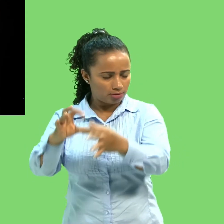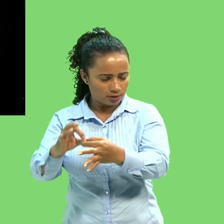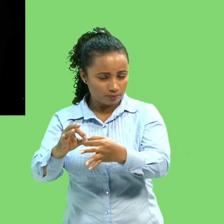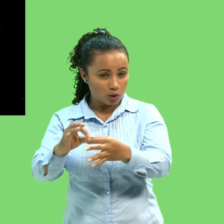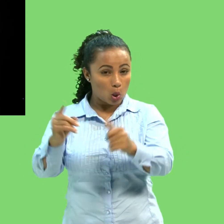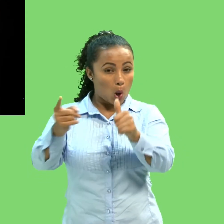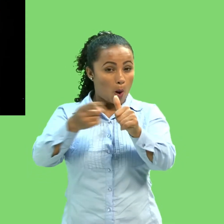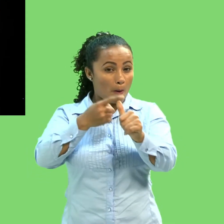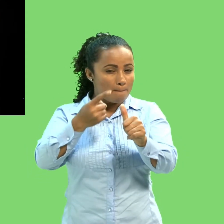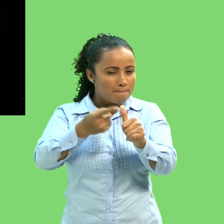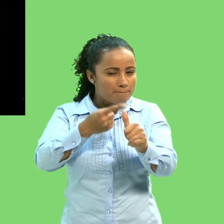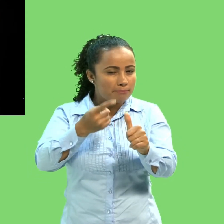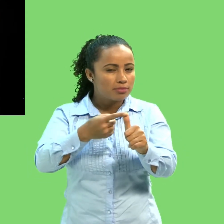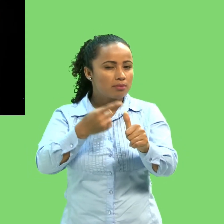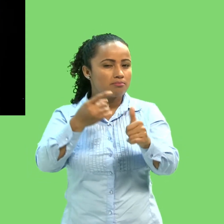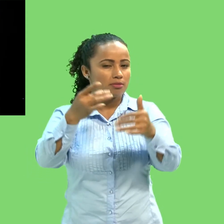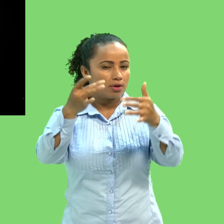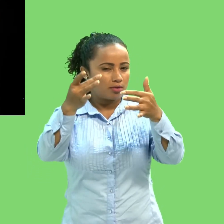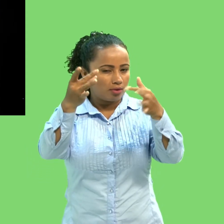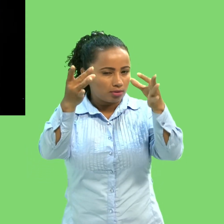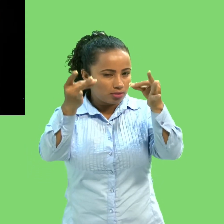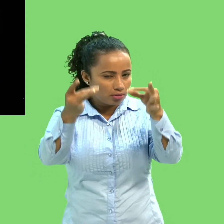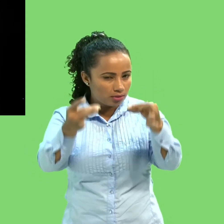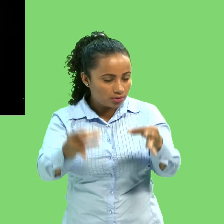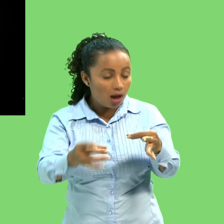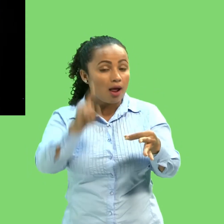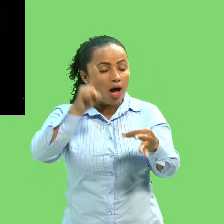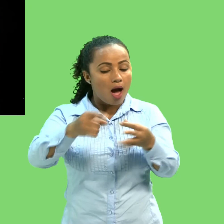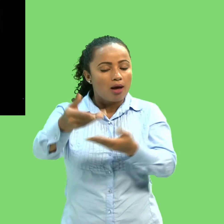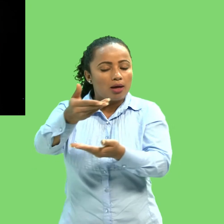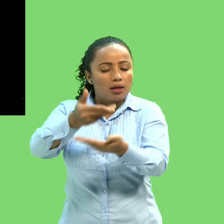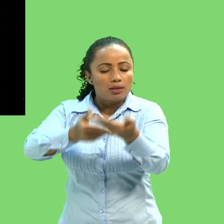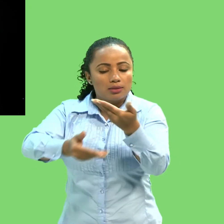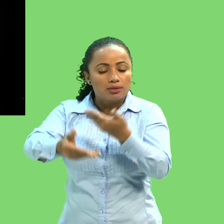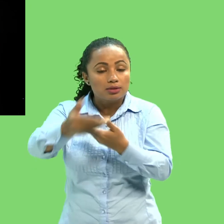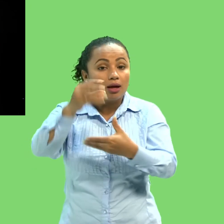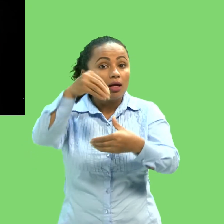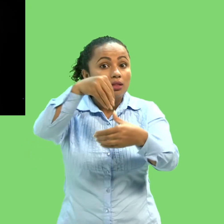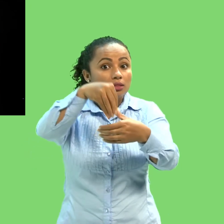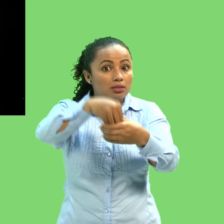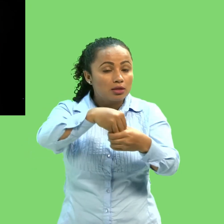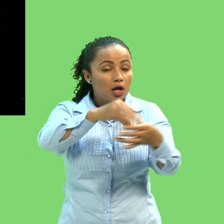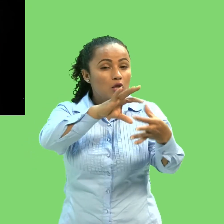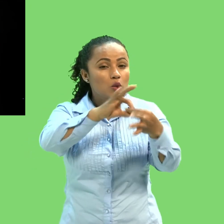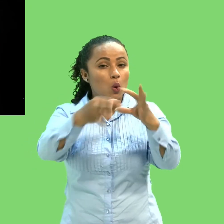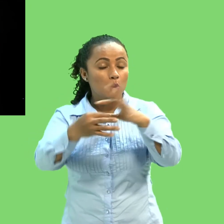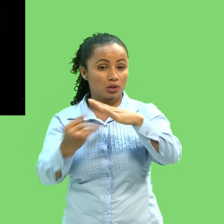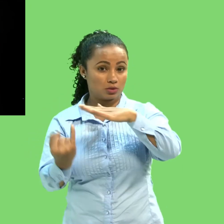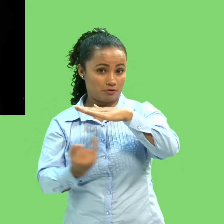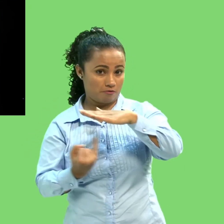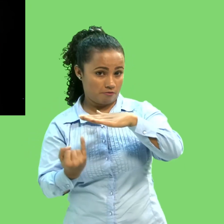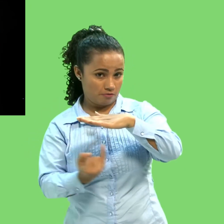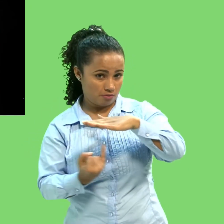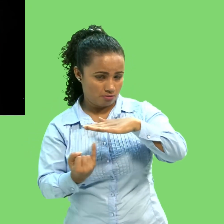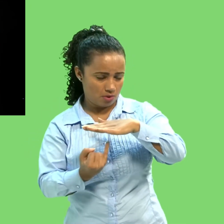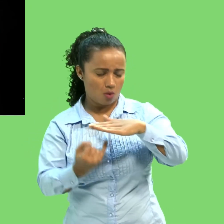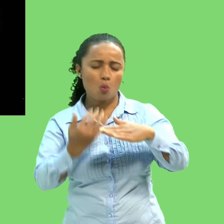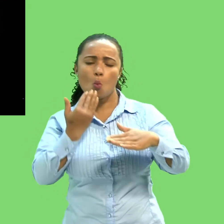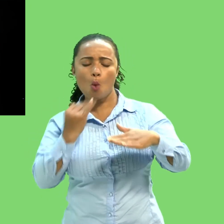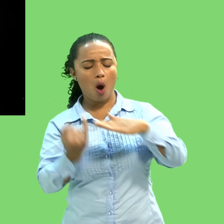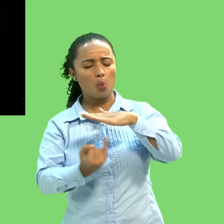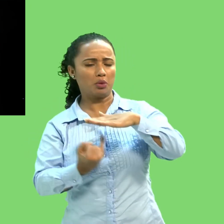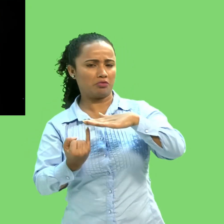interação em contextos institucionais e informais. Quais são eles? São nos negócios,